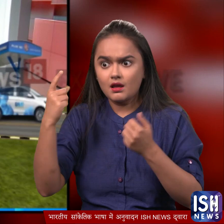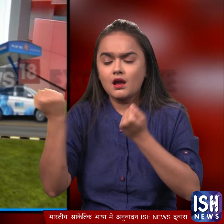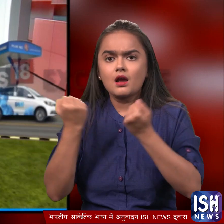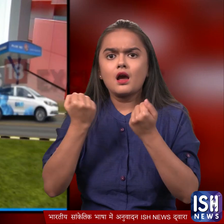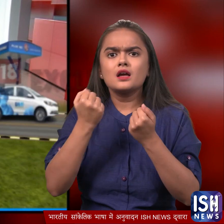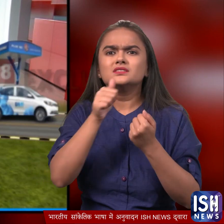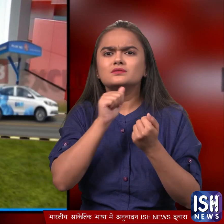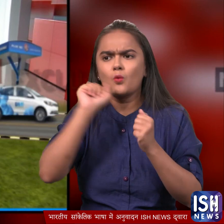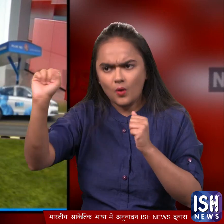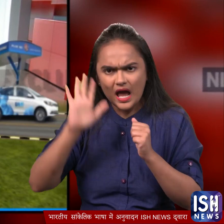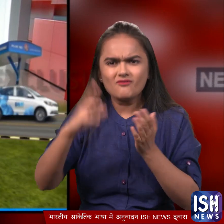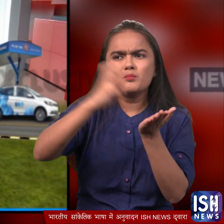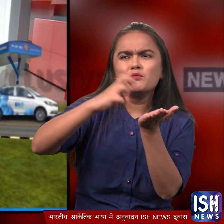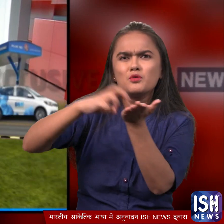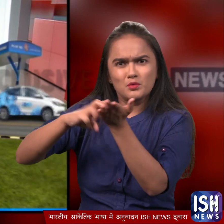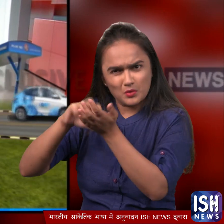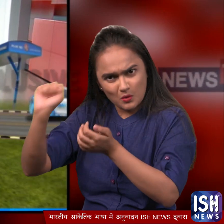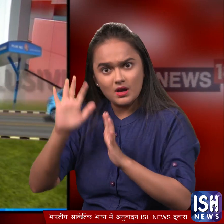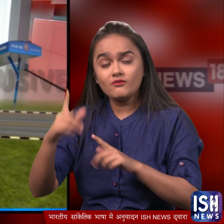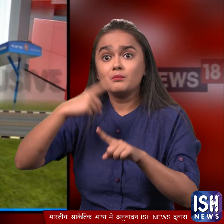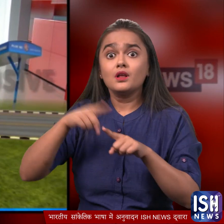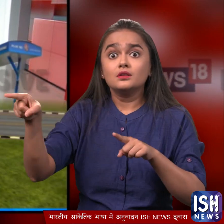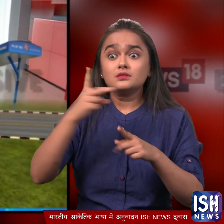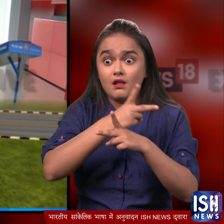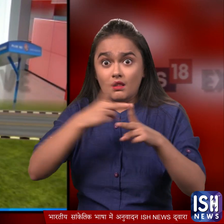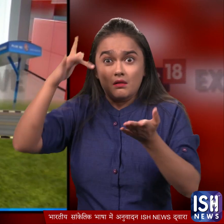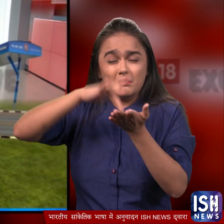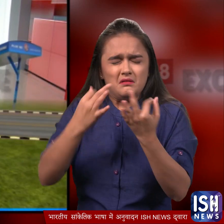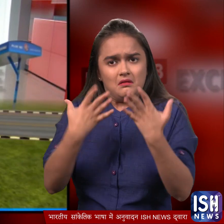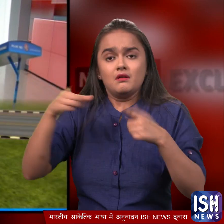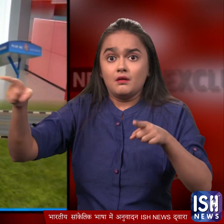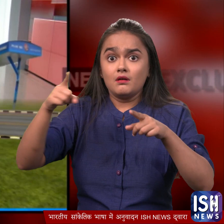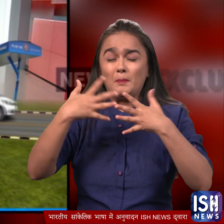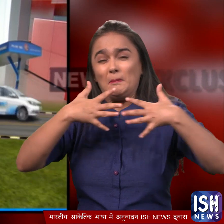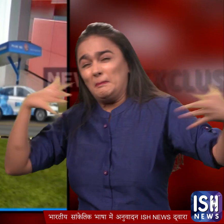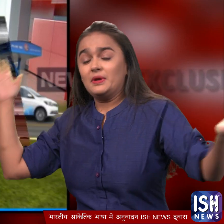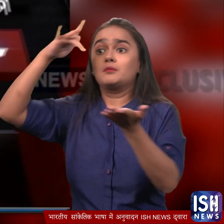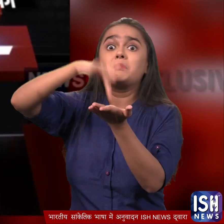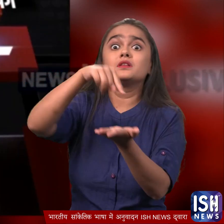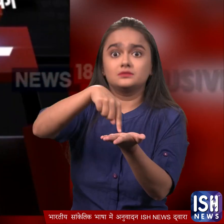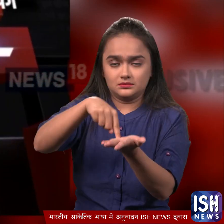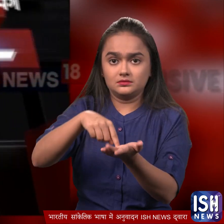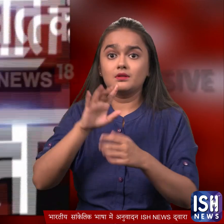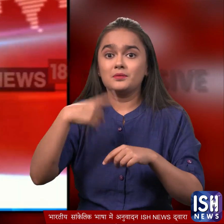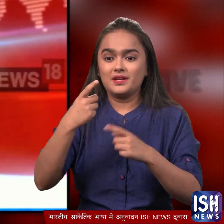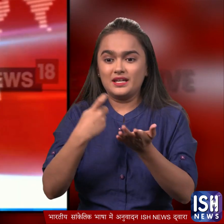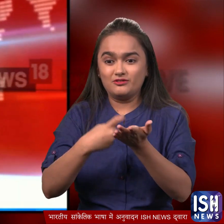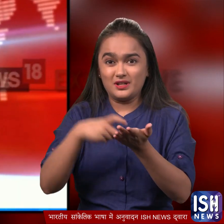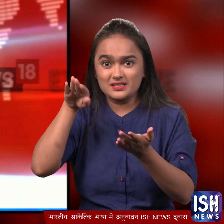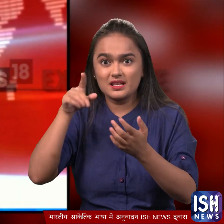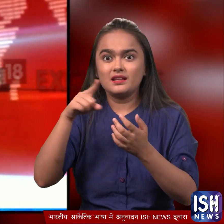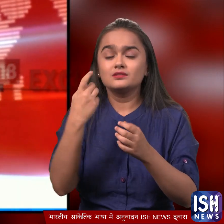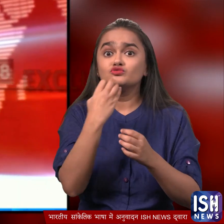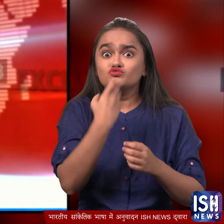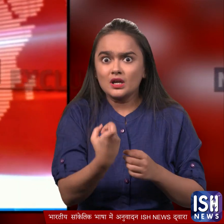गाड़ियों की प्राइवेट कैब सर्विस भी चला रही और कंपनी के पास इलेक्ट्रिक गाड़ियों का देश का सबसे बड़ा बेड़ा बताया जा रहा। राजस्थान की